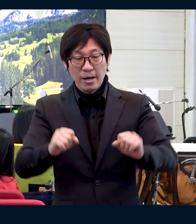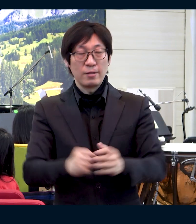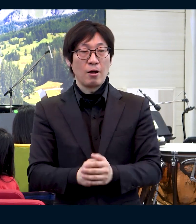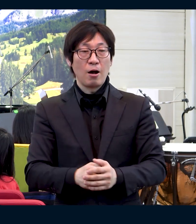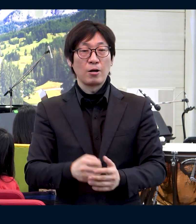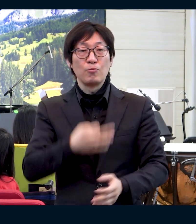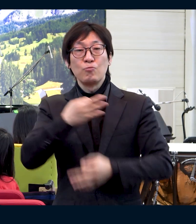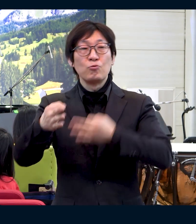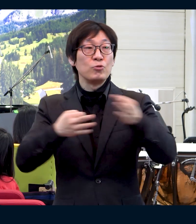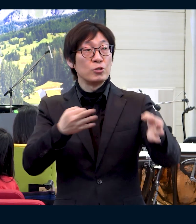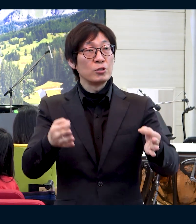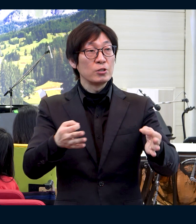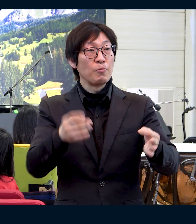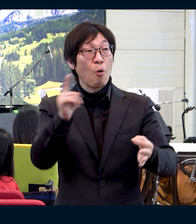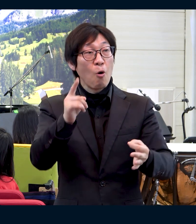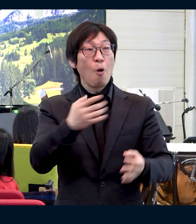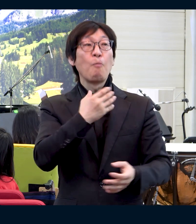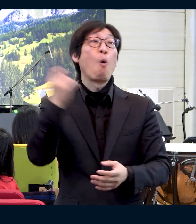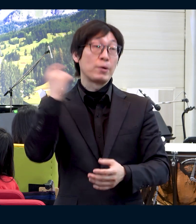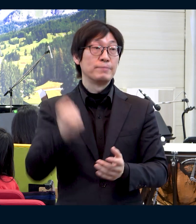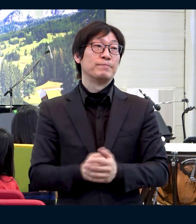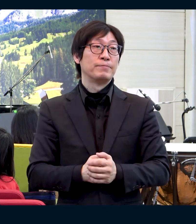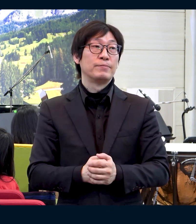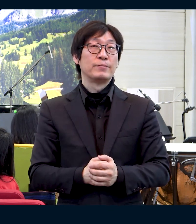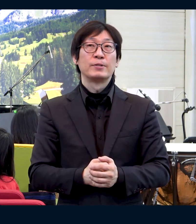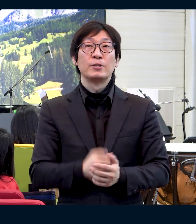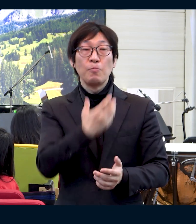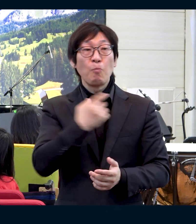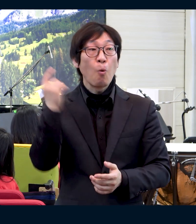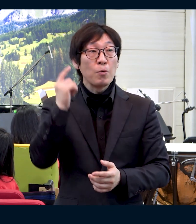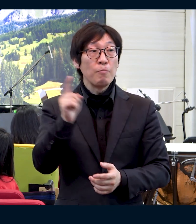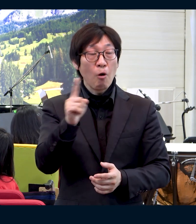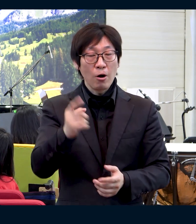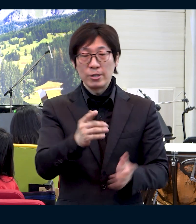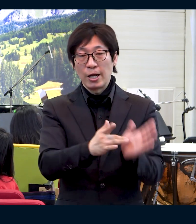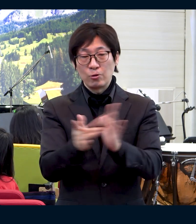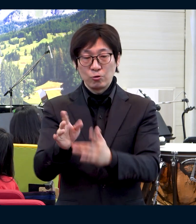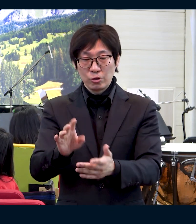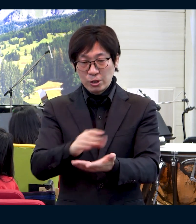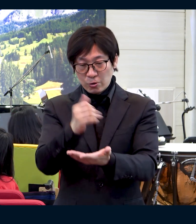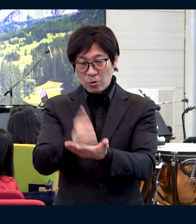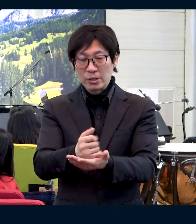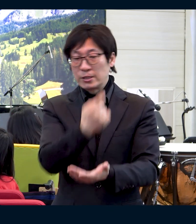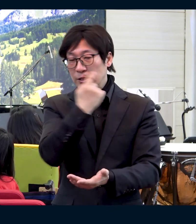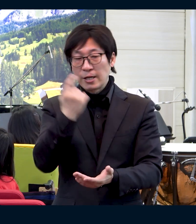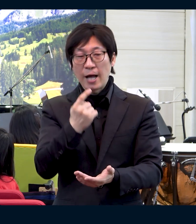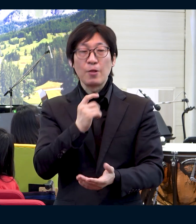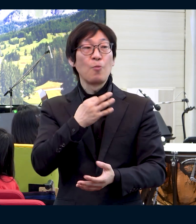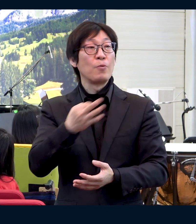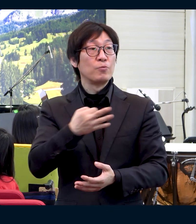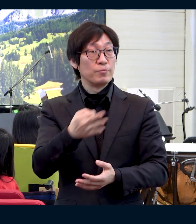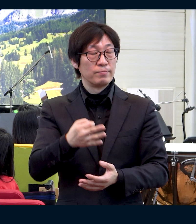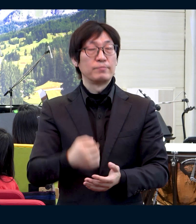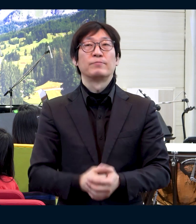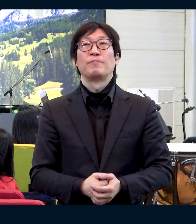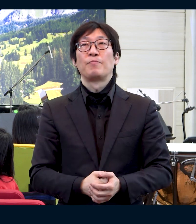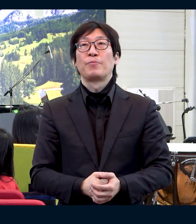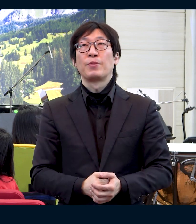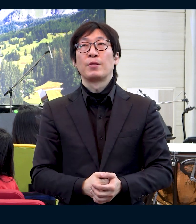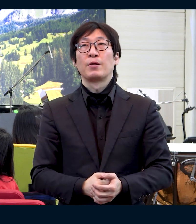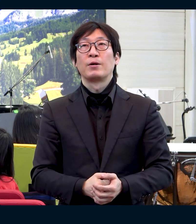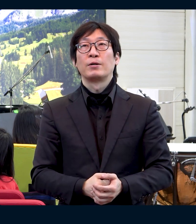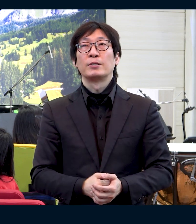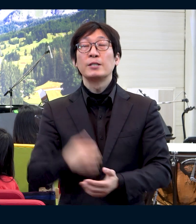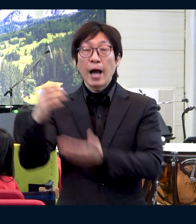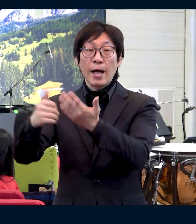외쳤던 그 외침, 그것이 복음이고 그것이 바로 예수 그리스도를 증거하는 그러한 외침이었습니다.